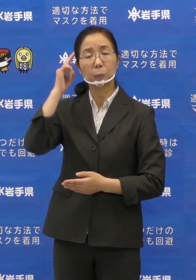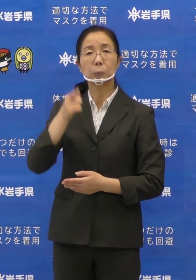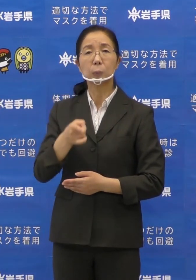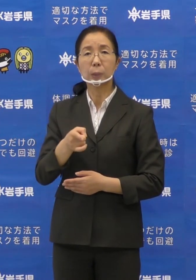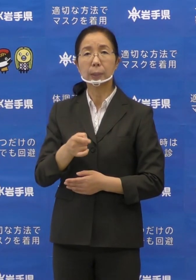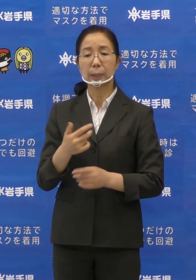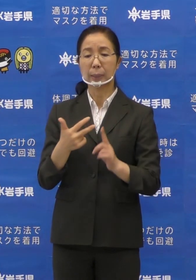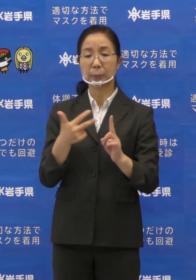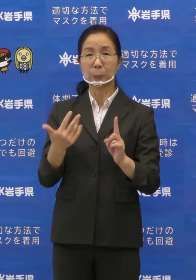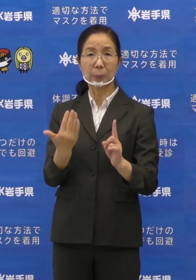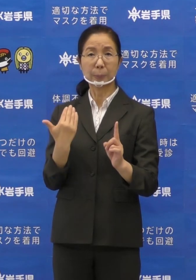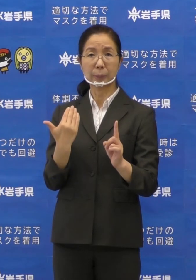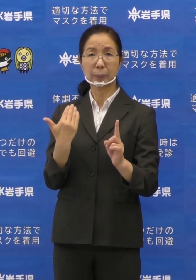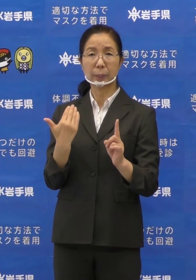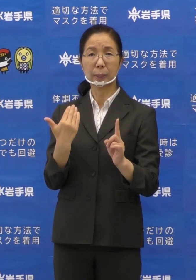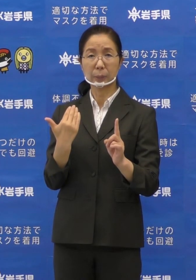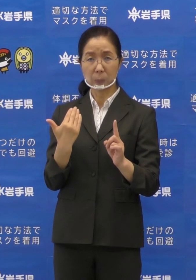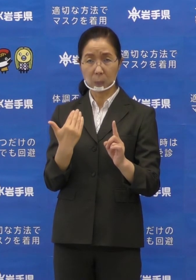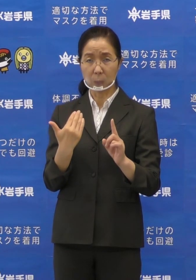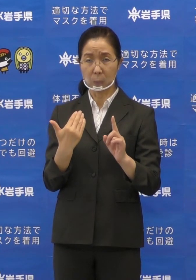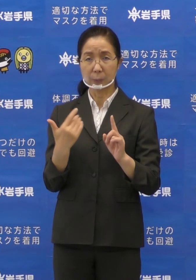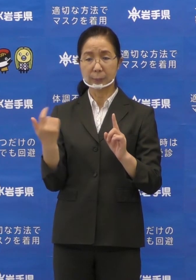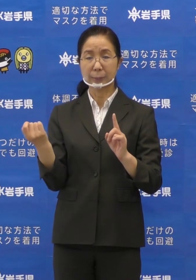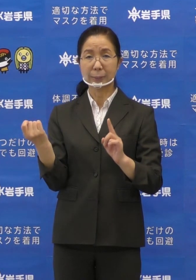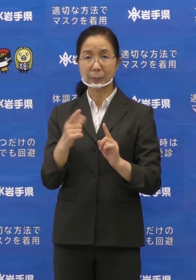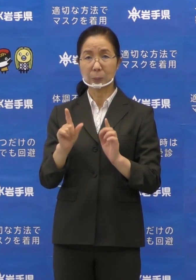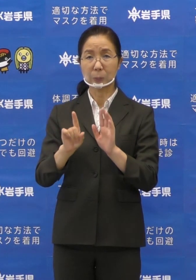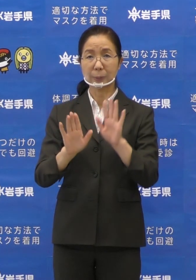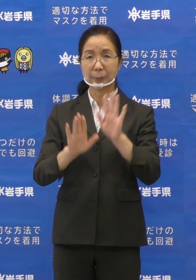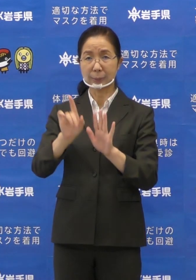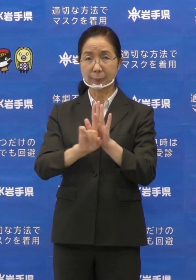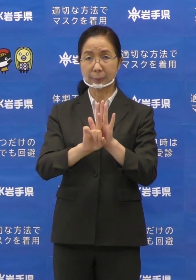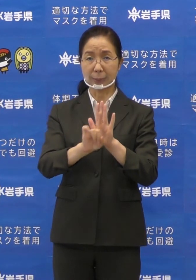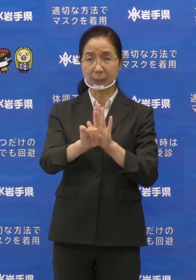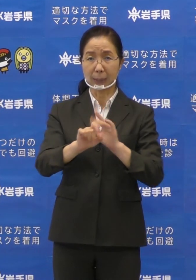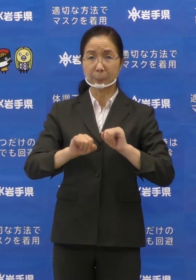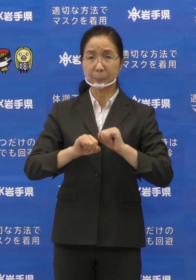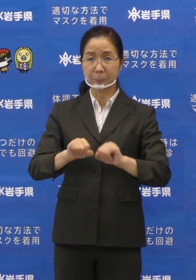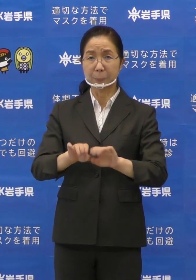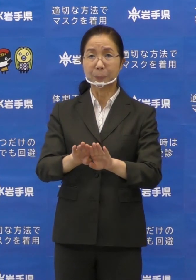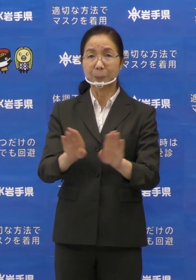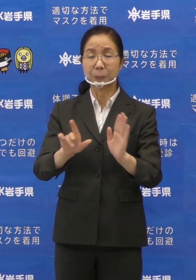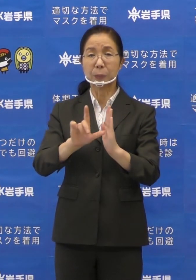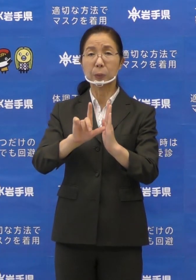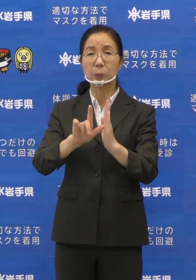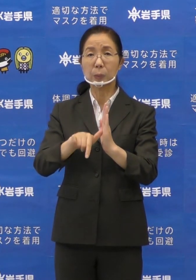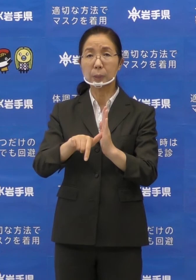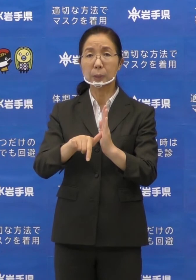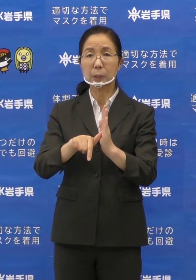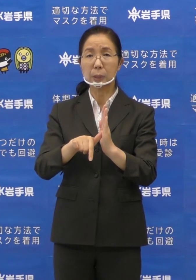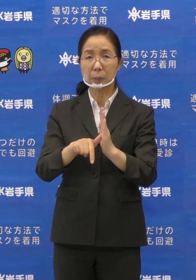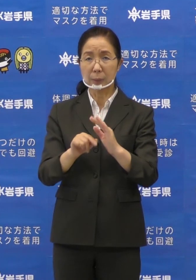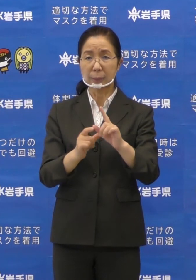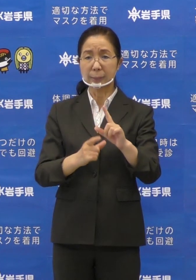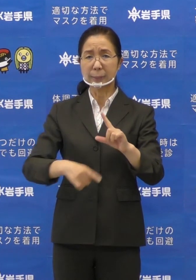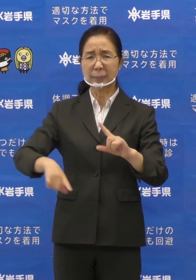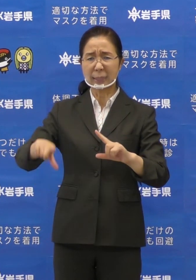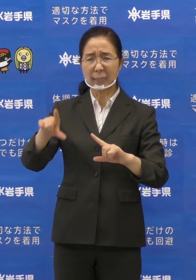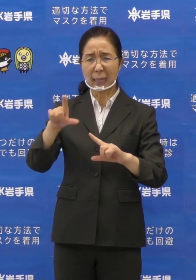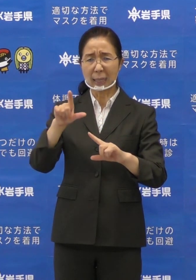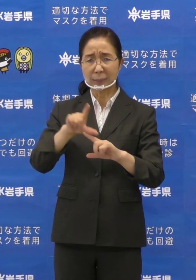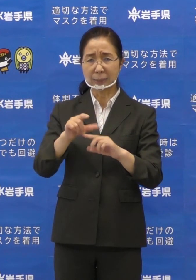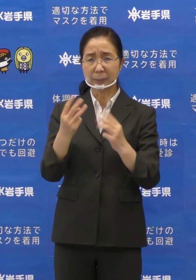に県独自の緊急事態宣言を行ったとき、それはさらに悪化するということ